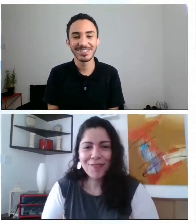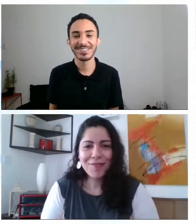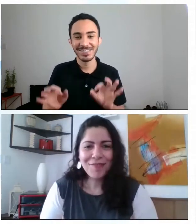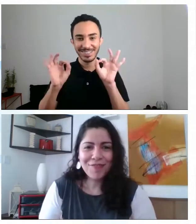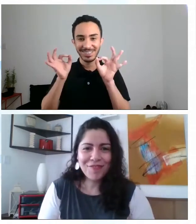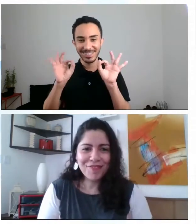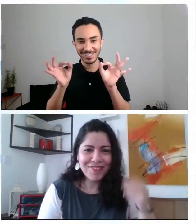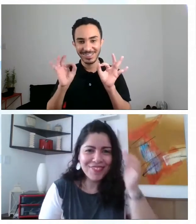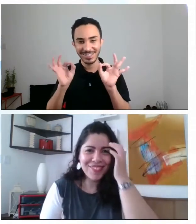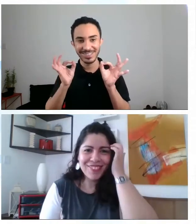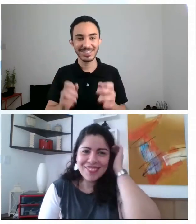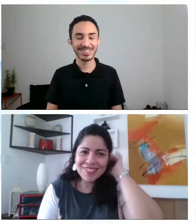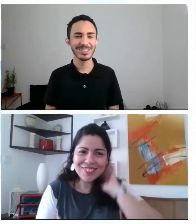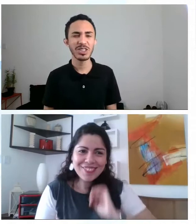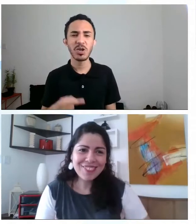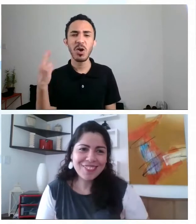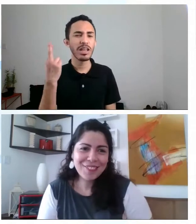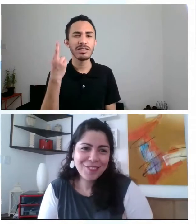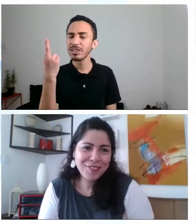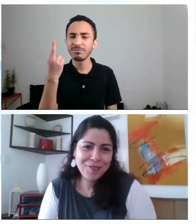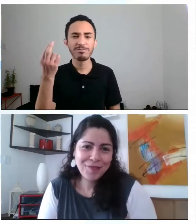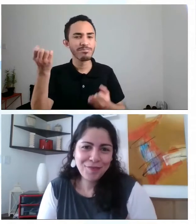Certo. E o Rodrigo?